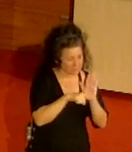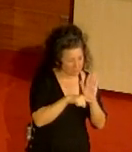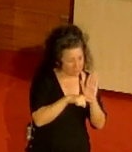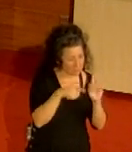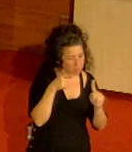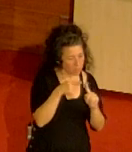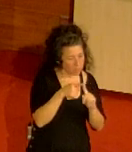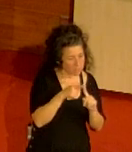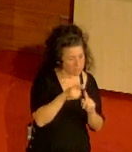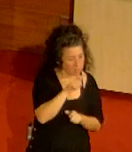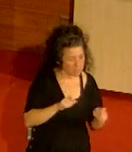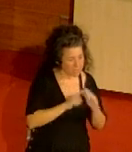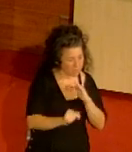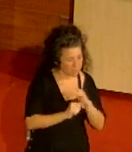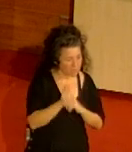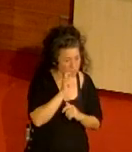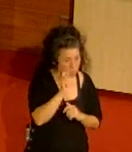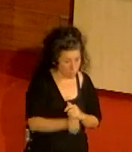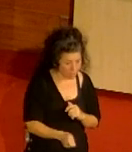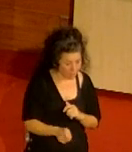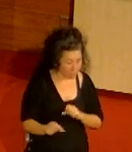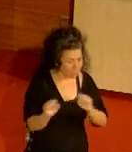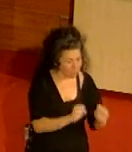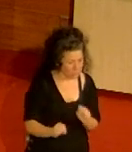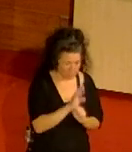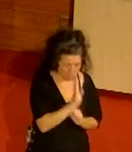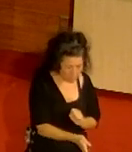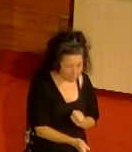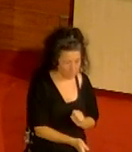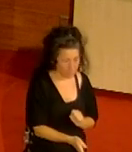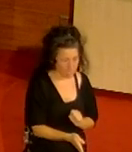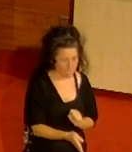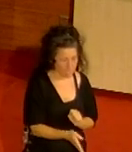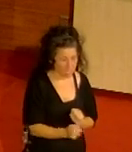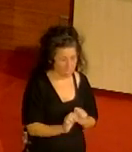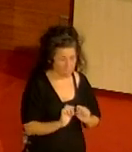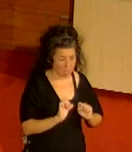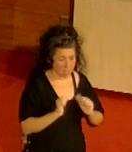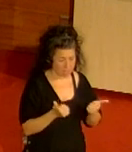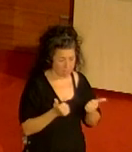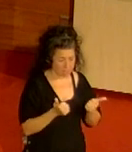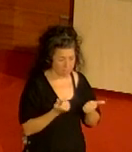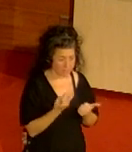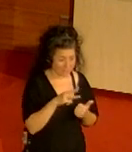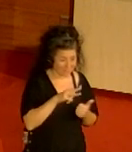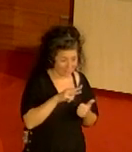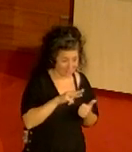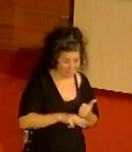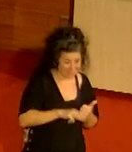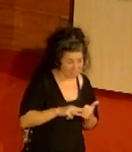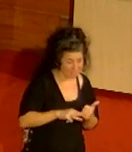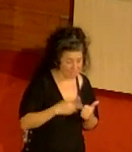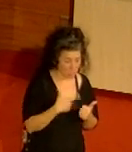personas refugiadas de Ucrania, que ya de por sí podían salir porque no necesitaban visado los primeros 90 días. Bueno, total,